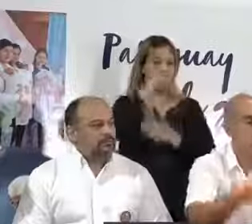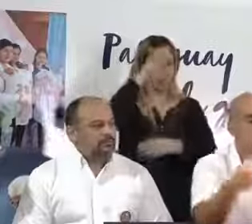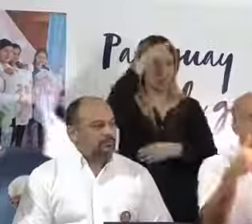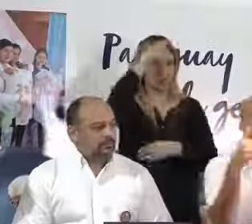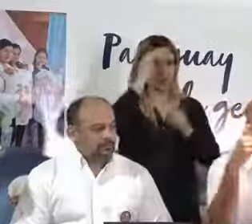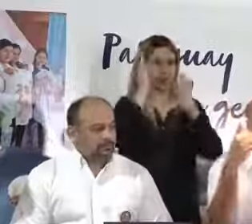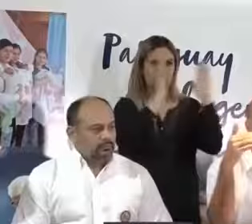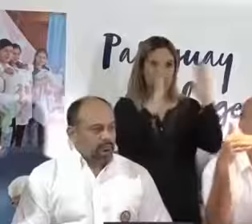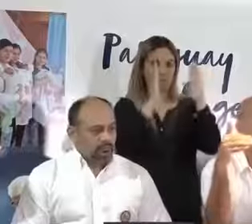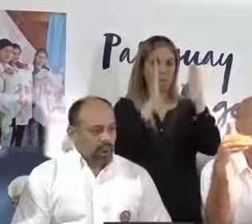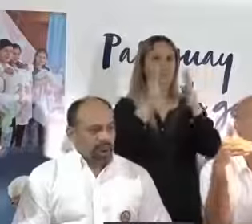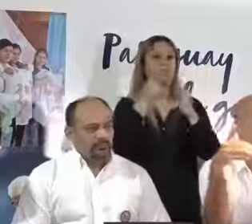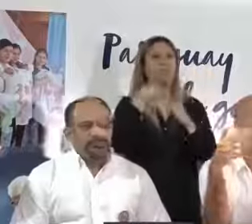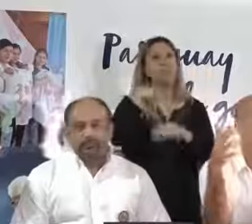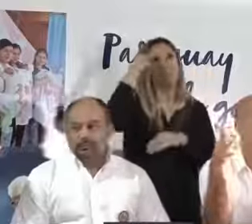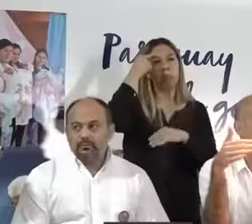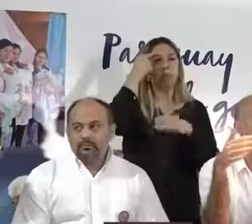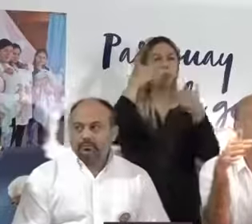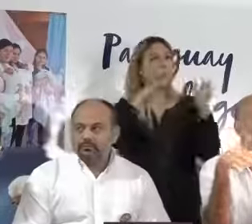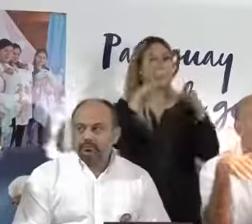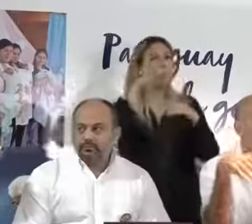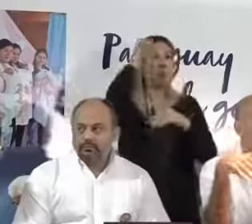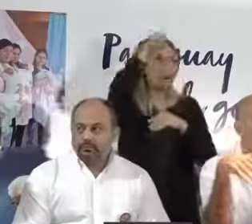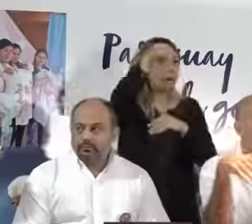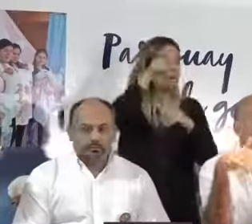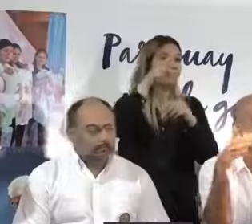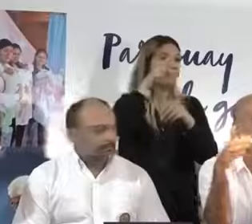y eso es lo que preveíamos para más adelante, porque naturalmente